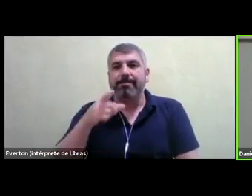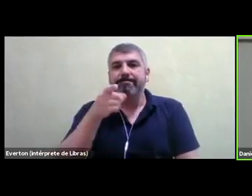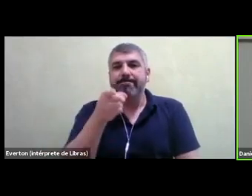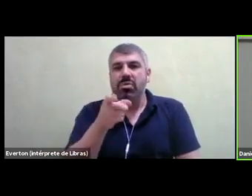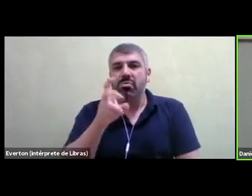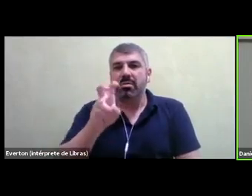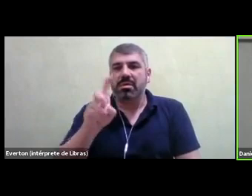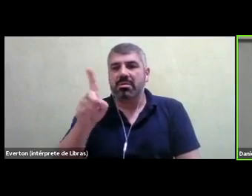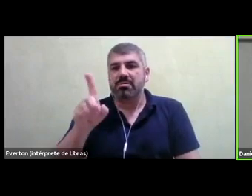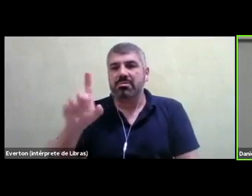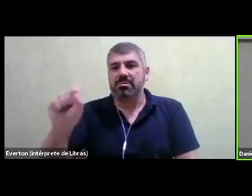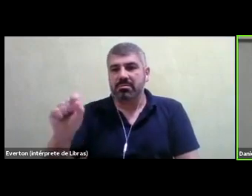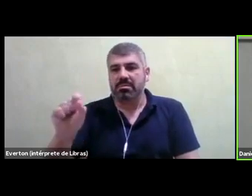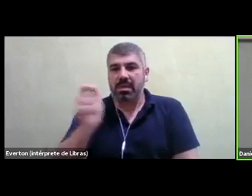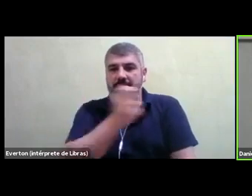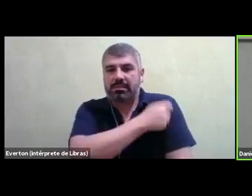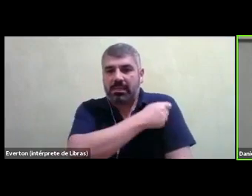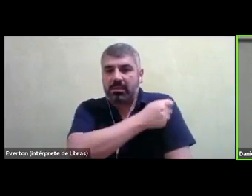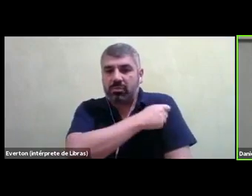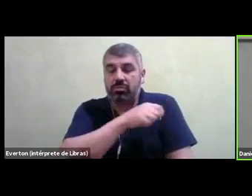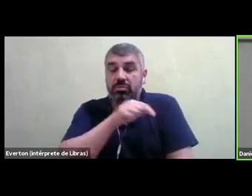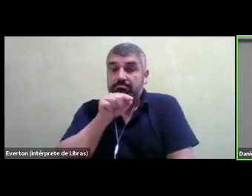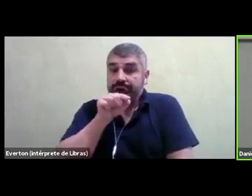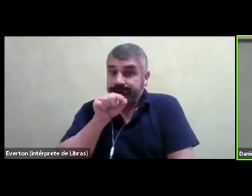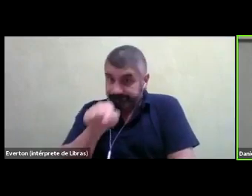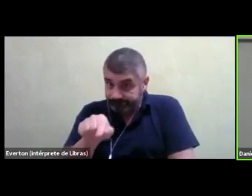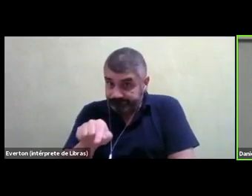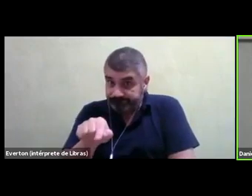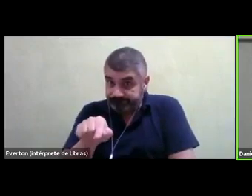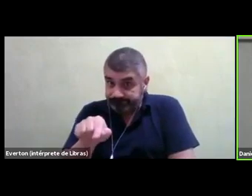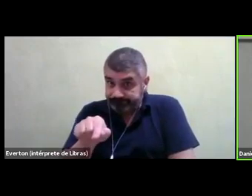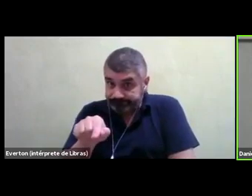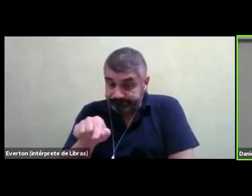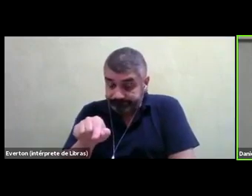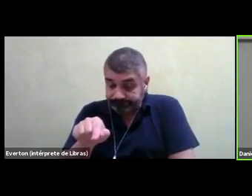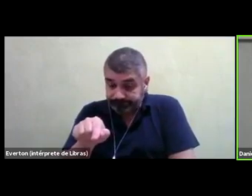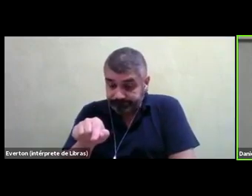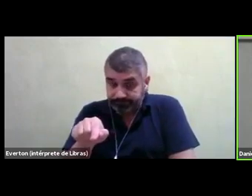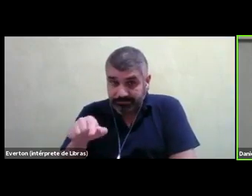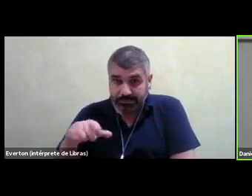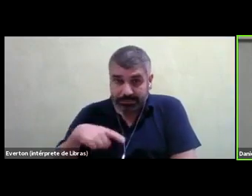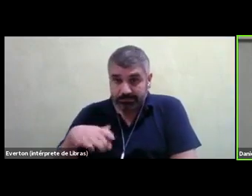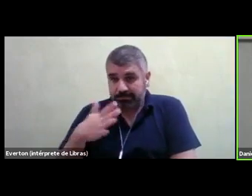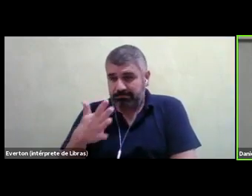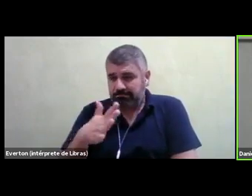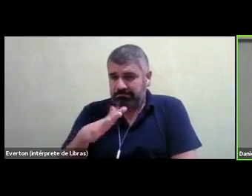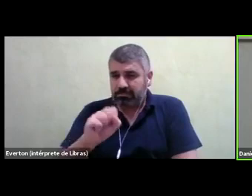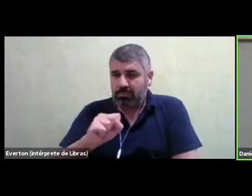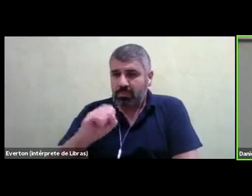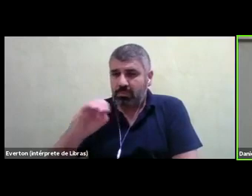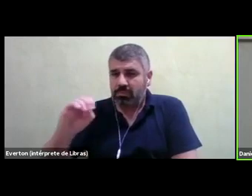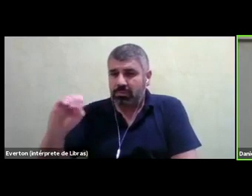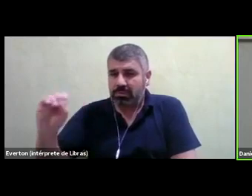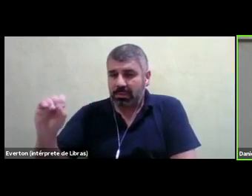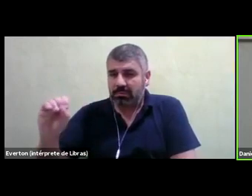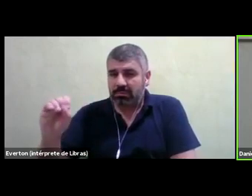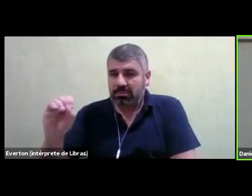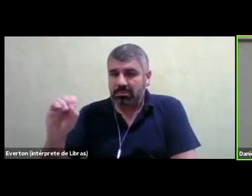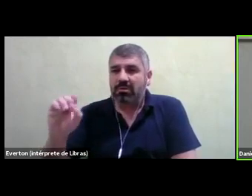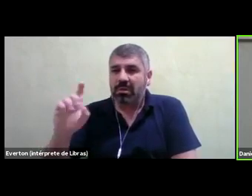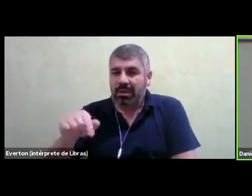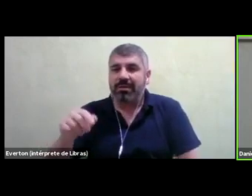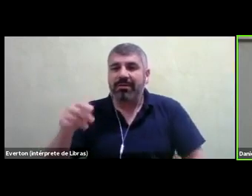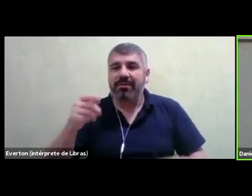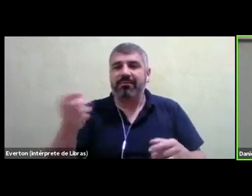1.510 alunos, e desses 1.510, cerca de 800 alunos são